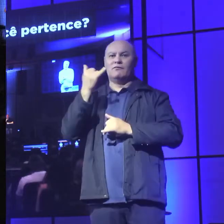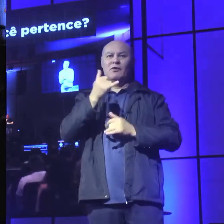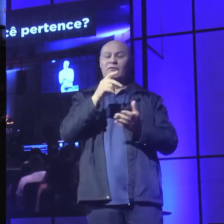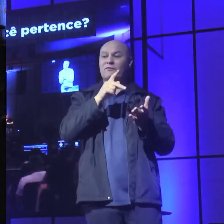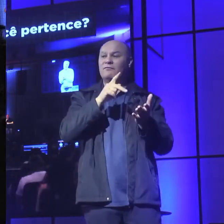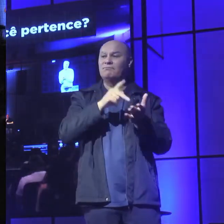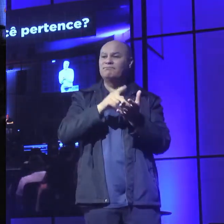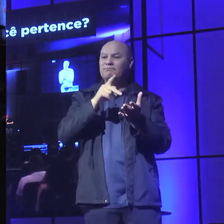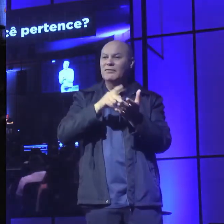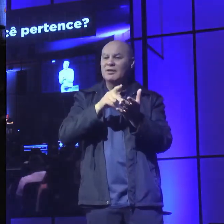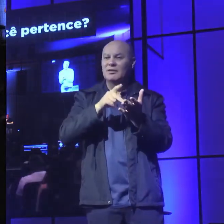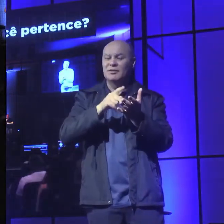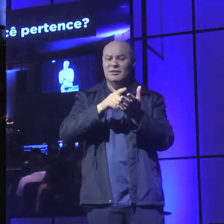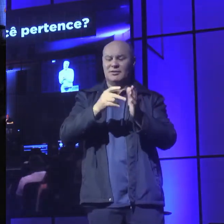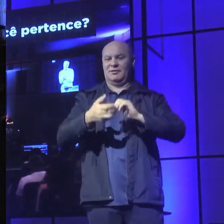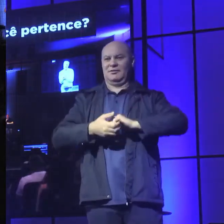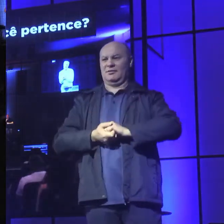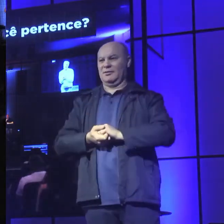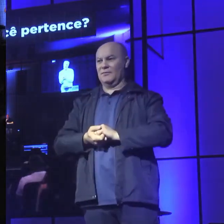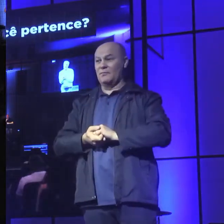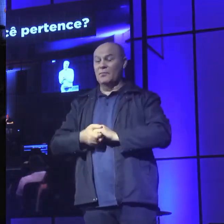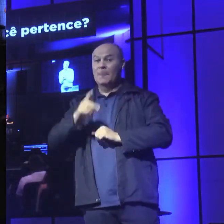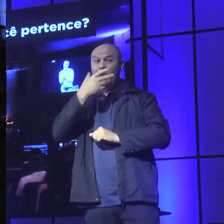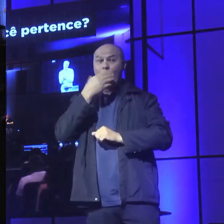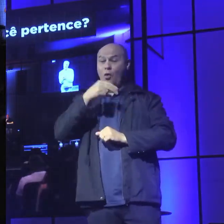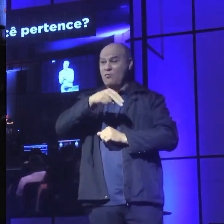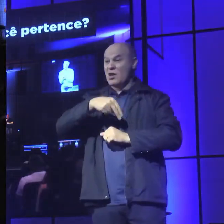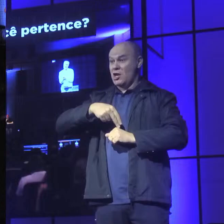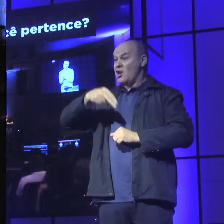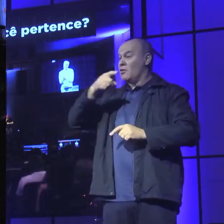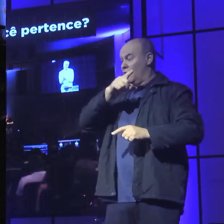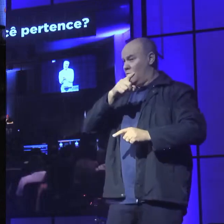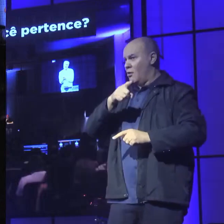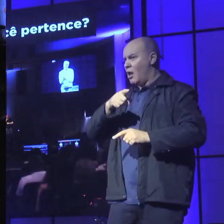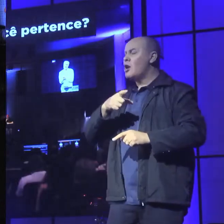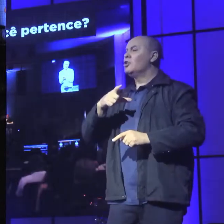Era um grupo de religiosos extremamente zelosos.